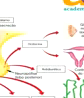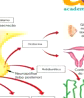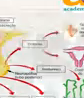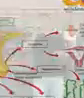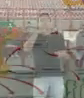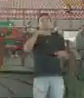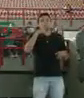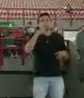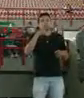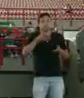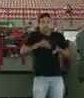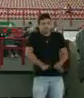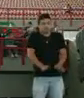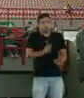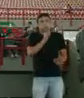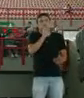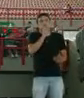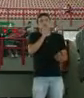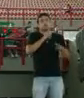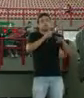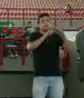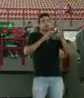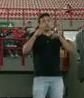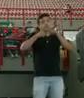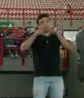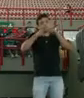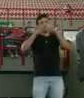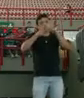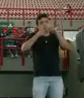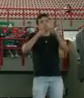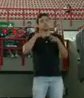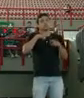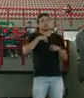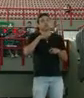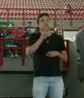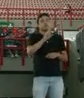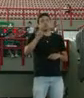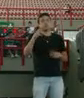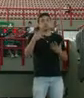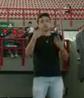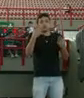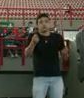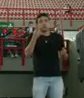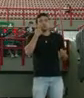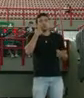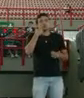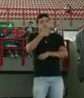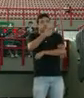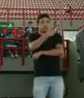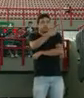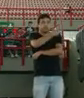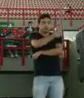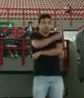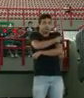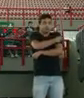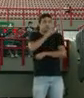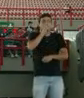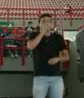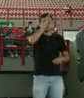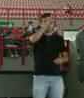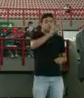às vezes, dar à luz. Aí os médicos usam muito o termo, vamos dar uma injeção de